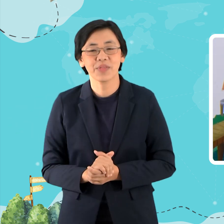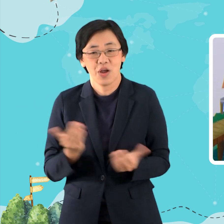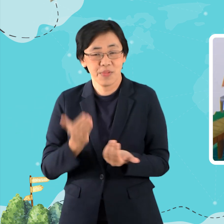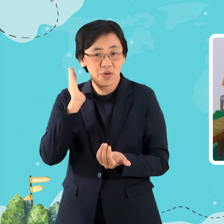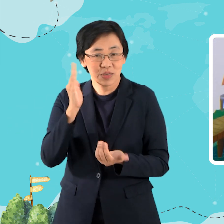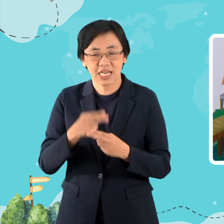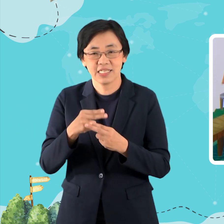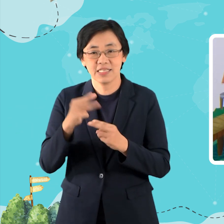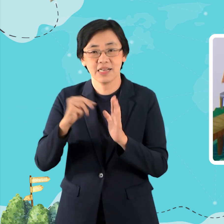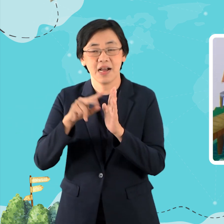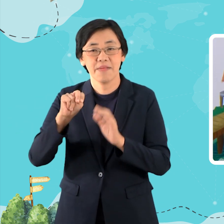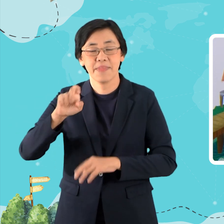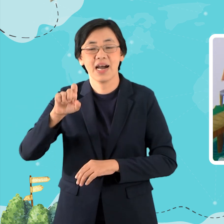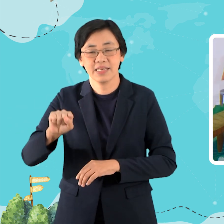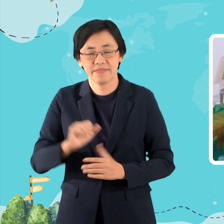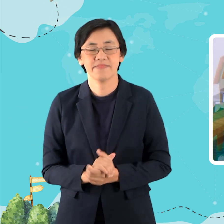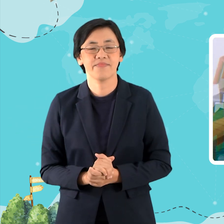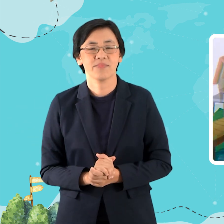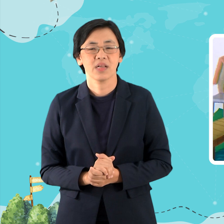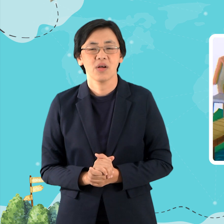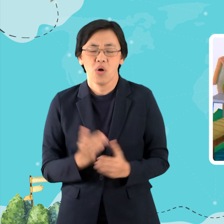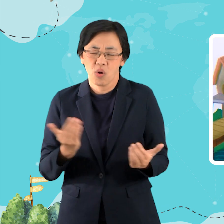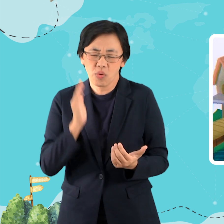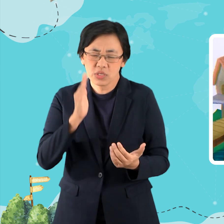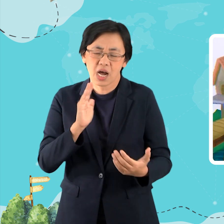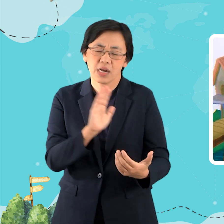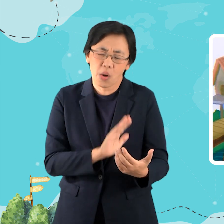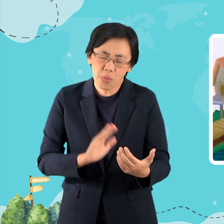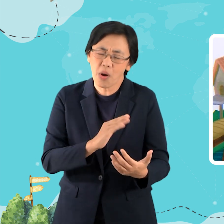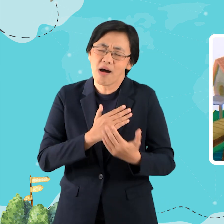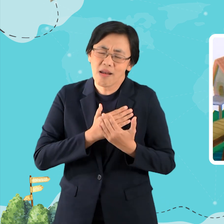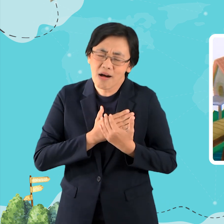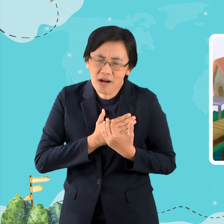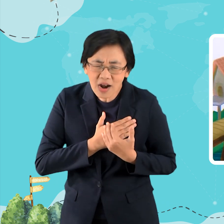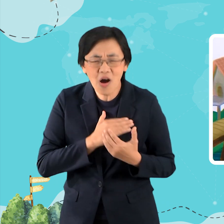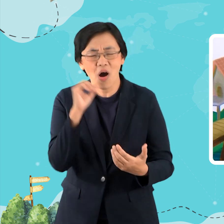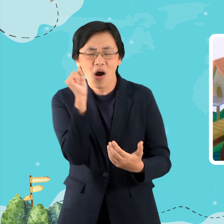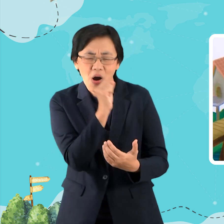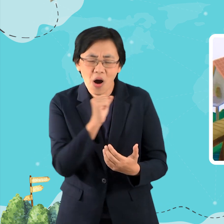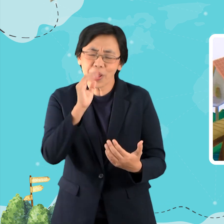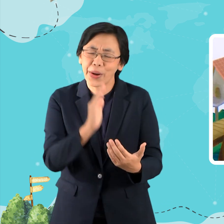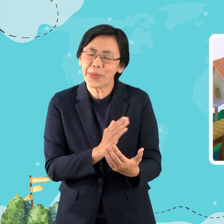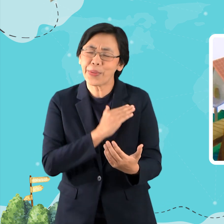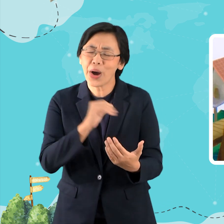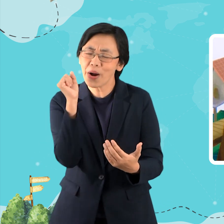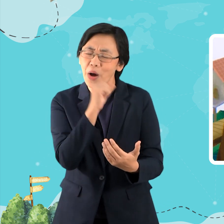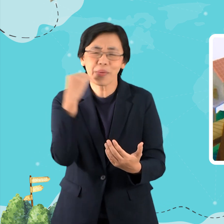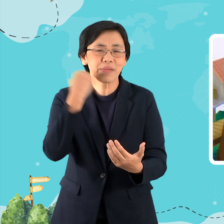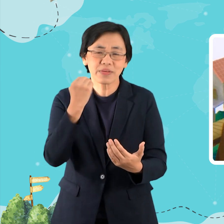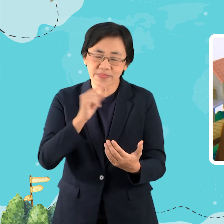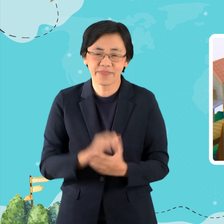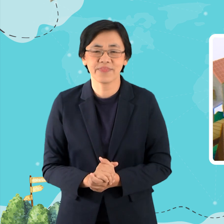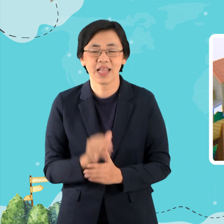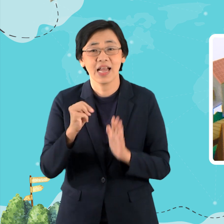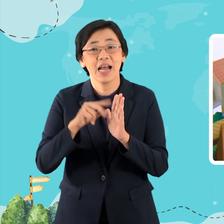เยอร์กับลูกชายชื่อมานิสนางรักลูกชายของนางมากและก็ร้องเพลงกล่อมเข้าเสม